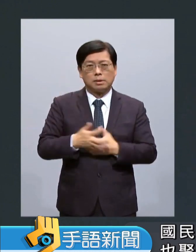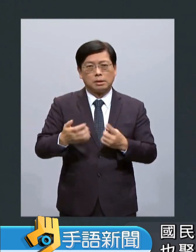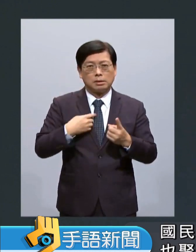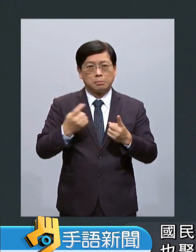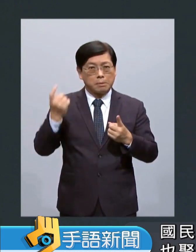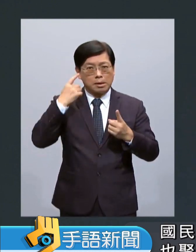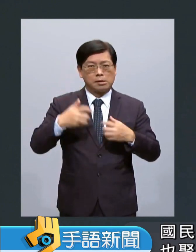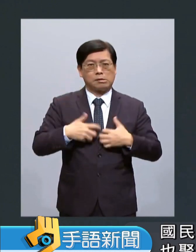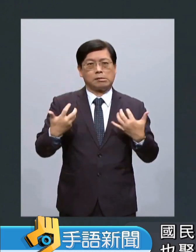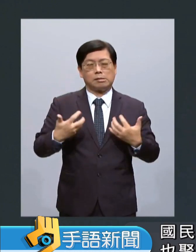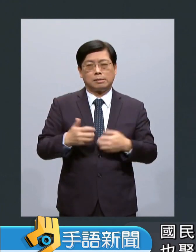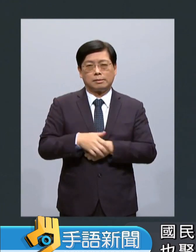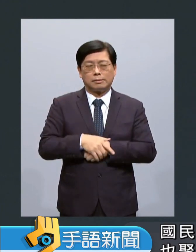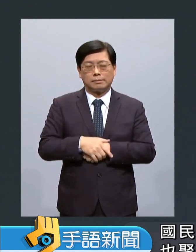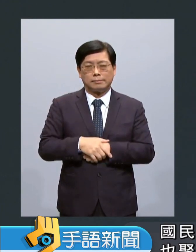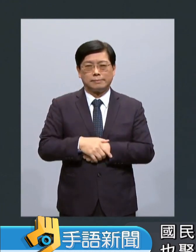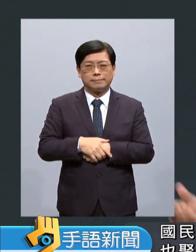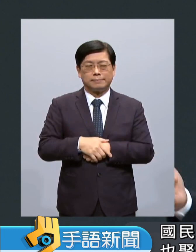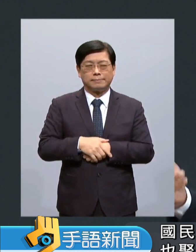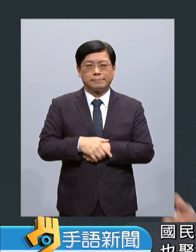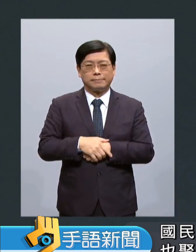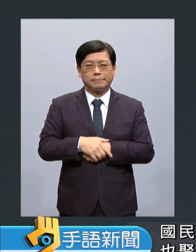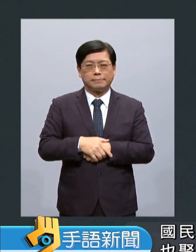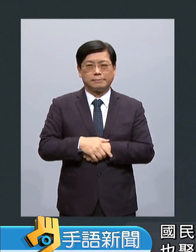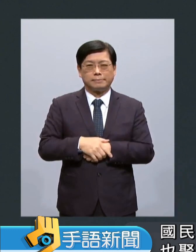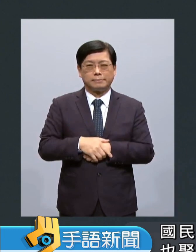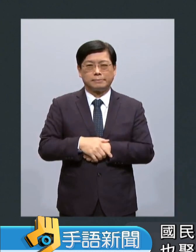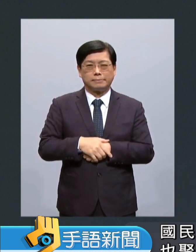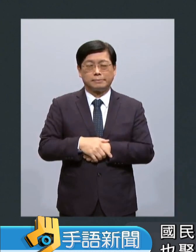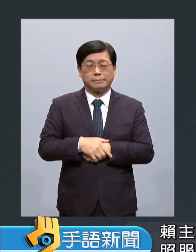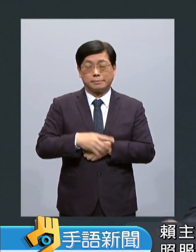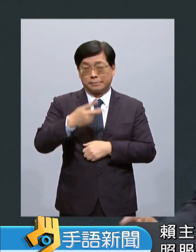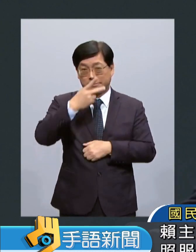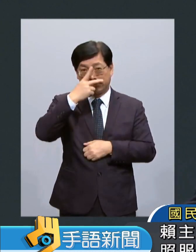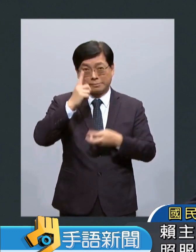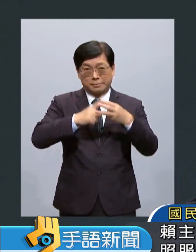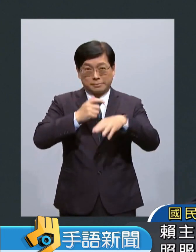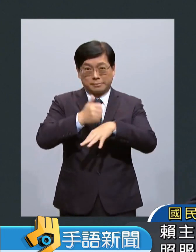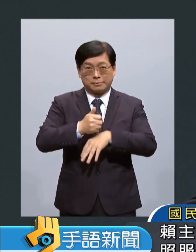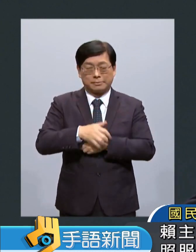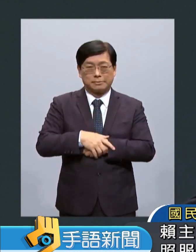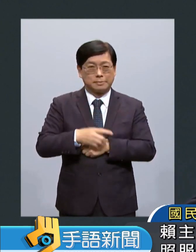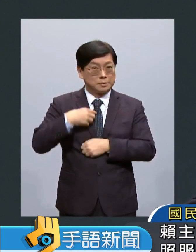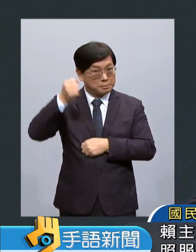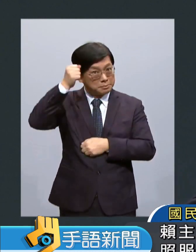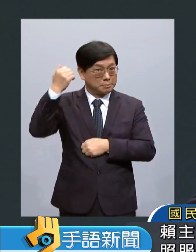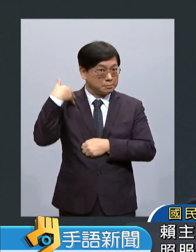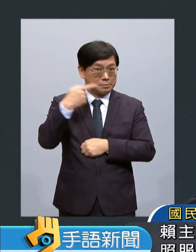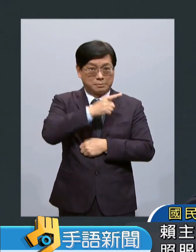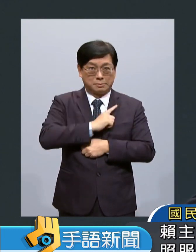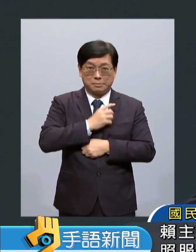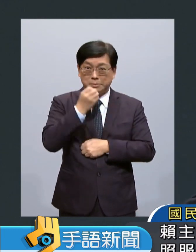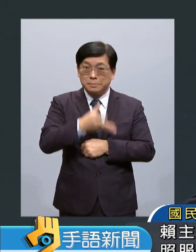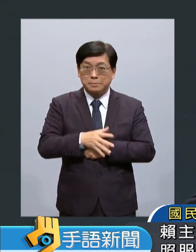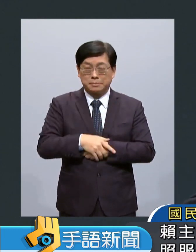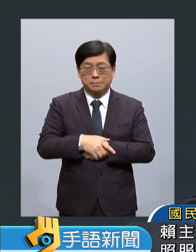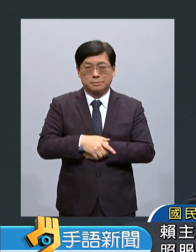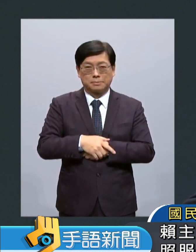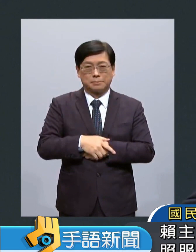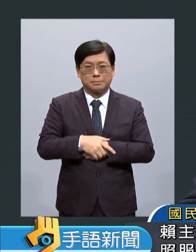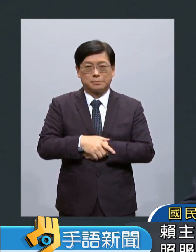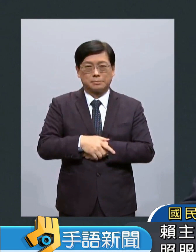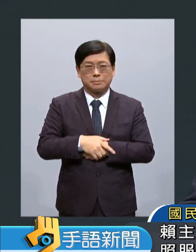力四大主张，也聚焦劳权、经济等议题。 戴主席，我还记得你也讲过，造屋